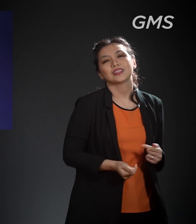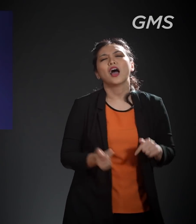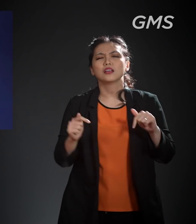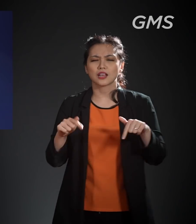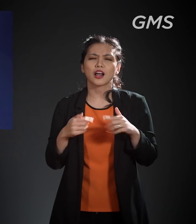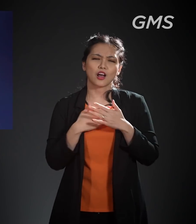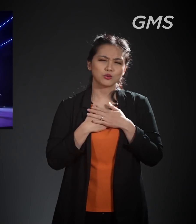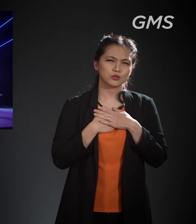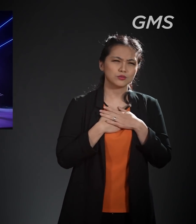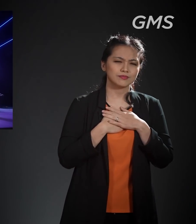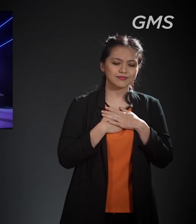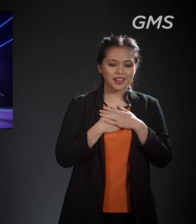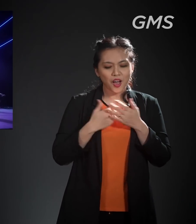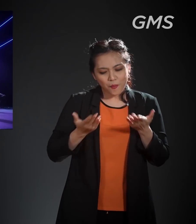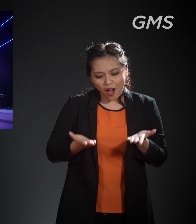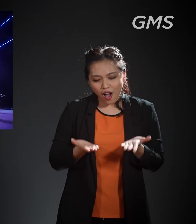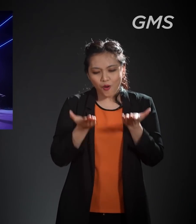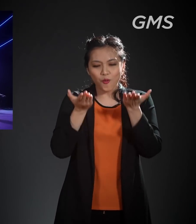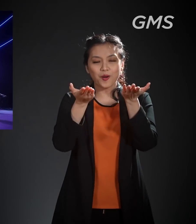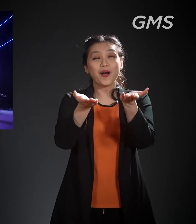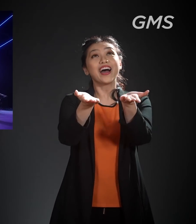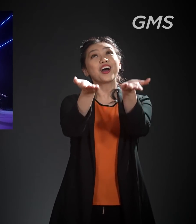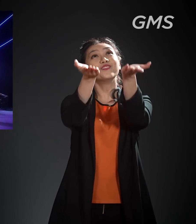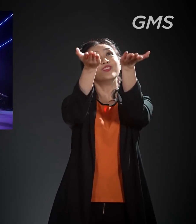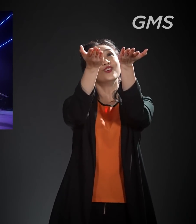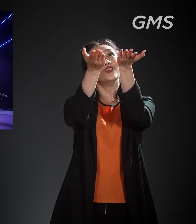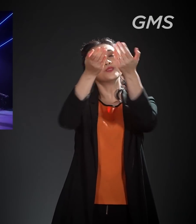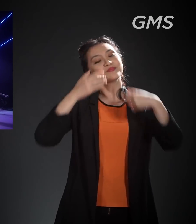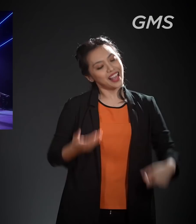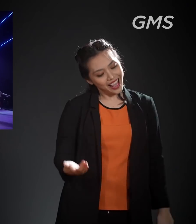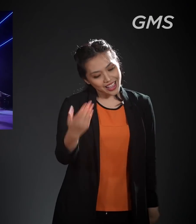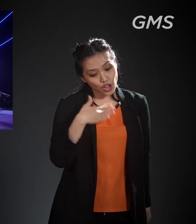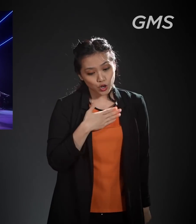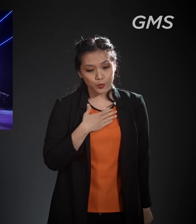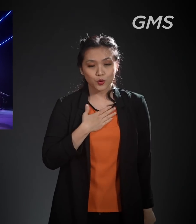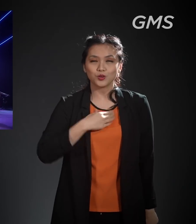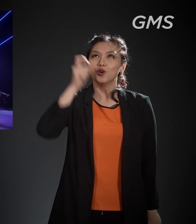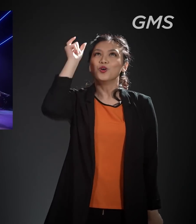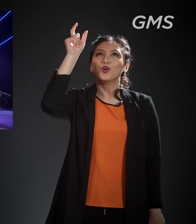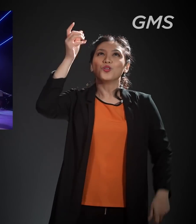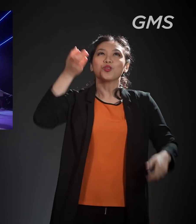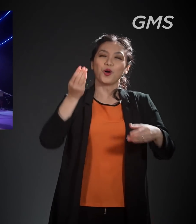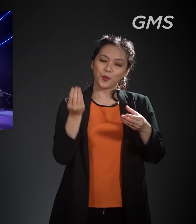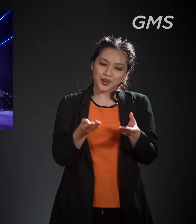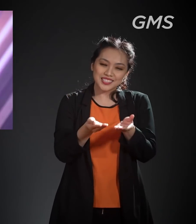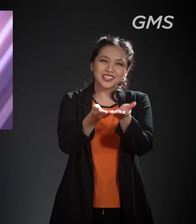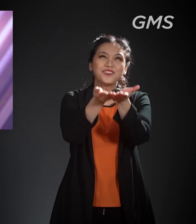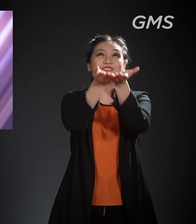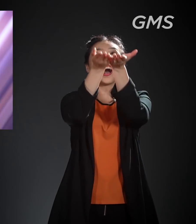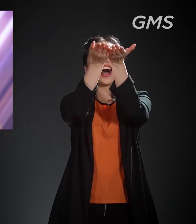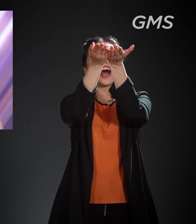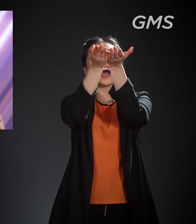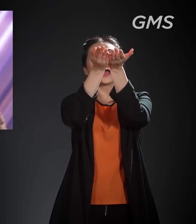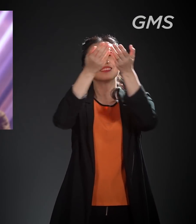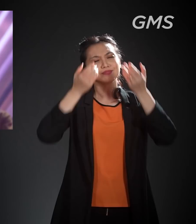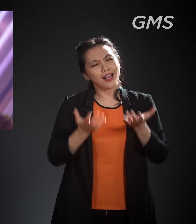Kini ku bawa kepadamu hidupku sebagai persembahan.